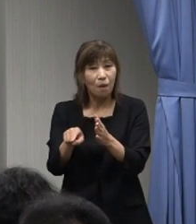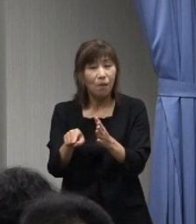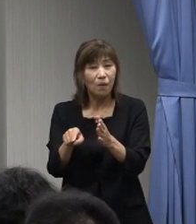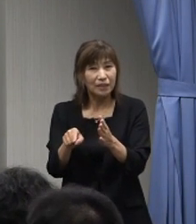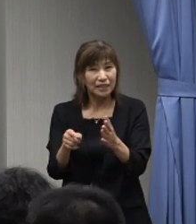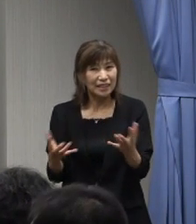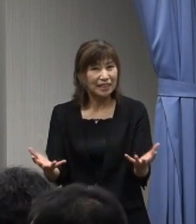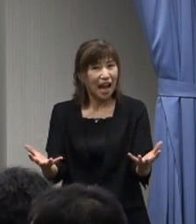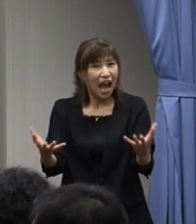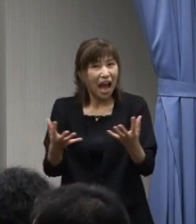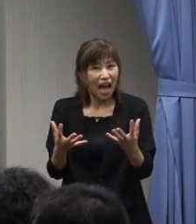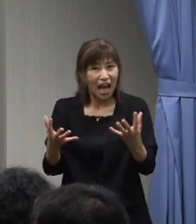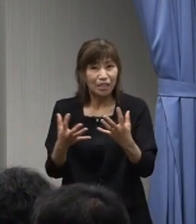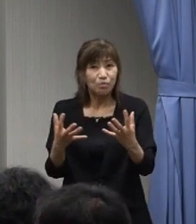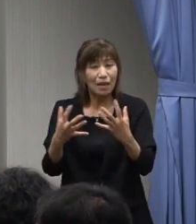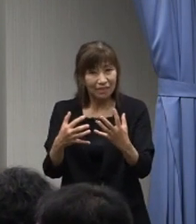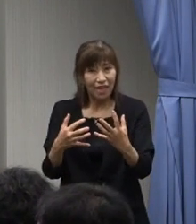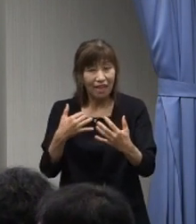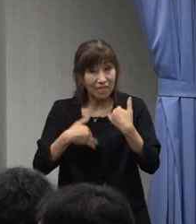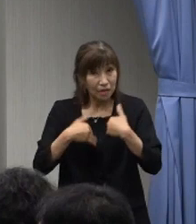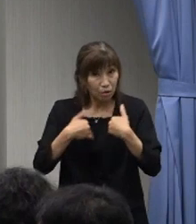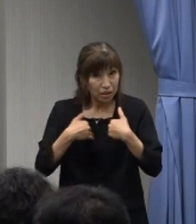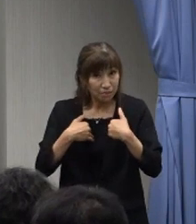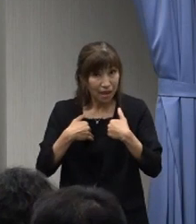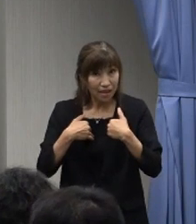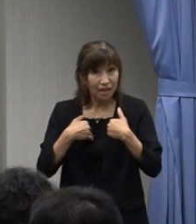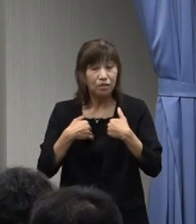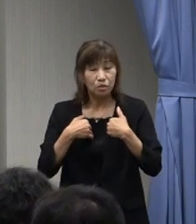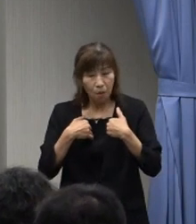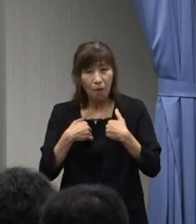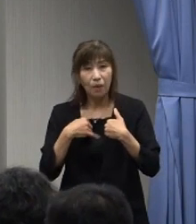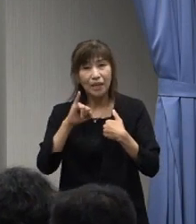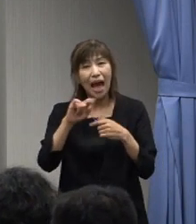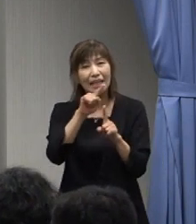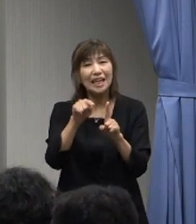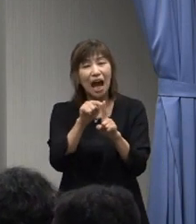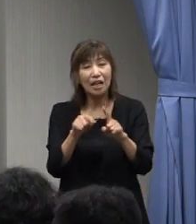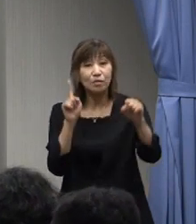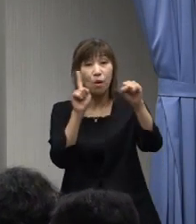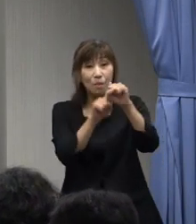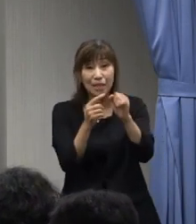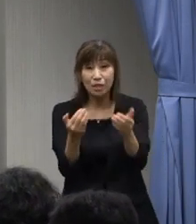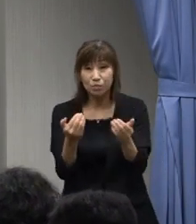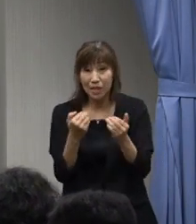触る、楽しめる、そういったアイデアを目指していくというふうに思っています。